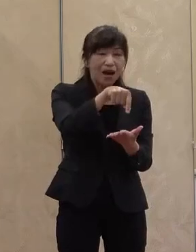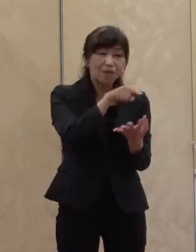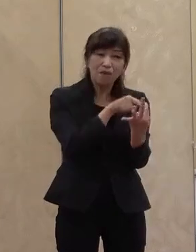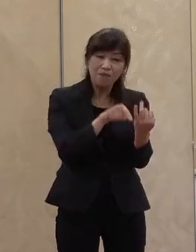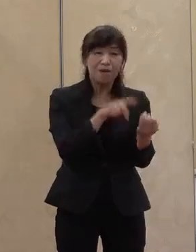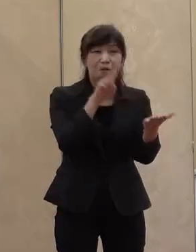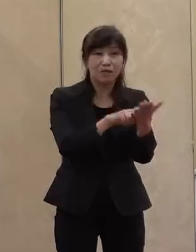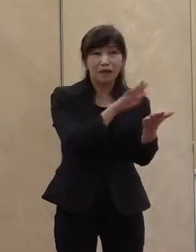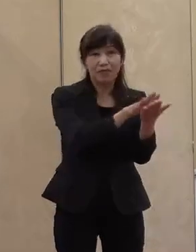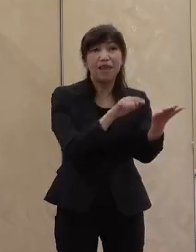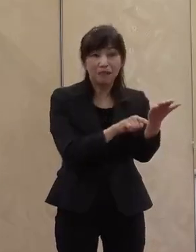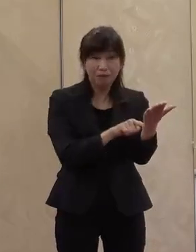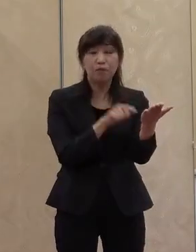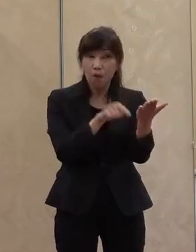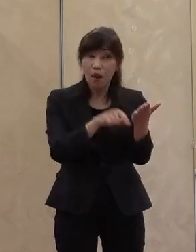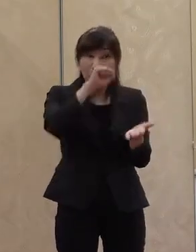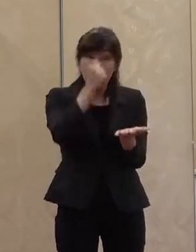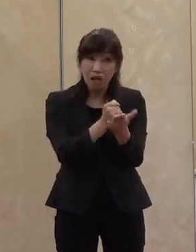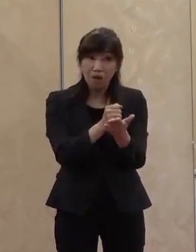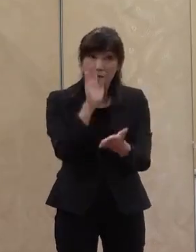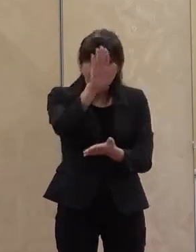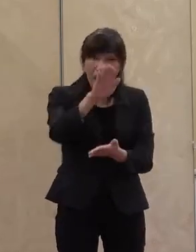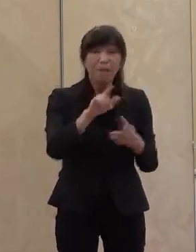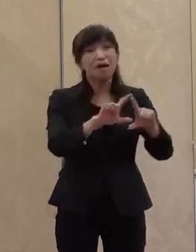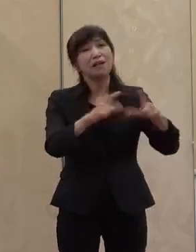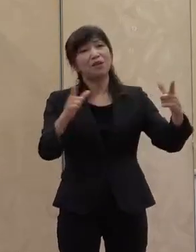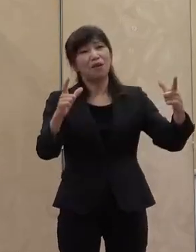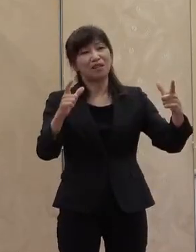まくいけば広げていきたいと思ってます。今回はモデル事業です。